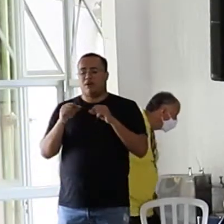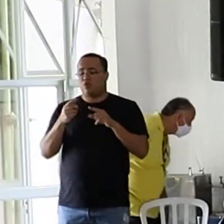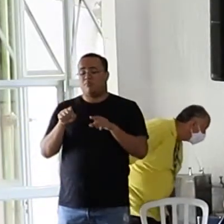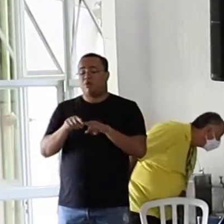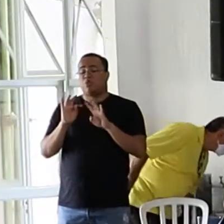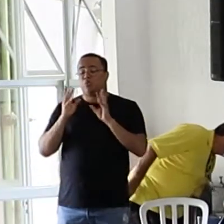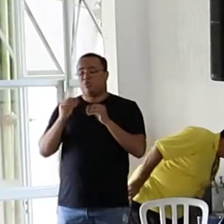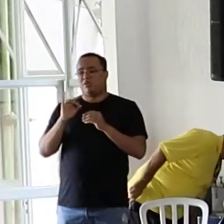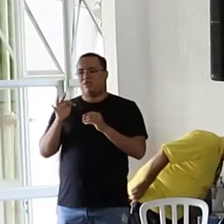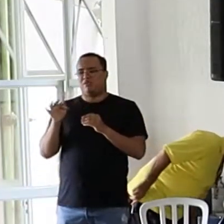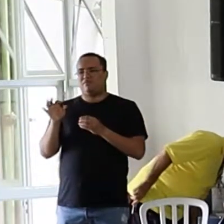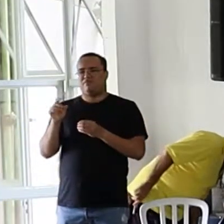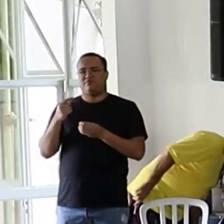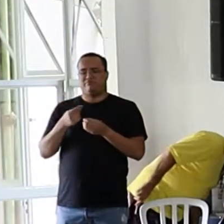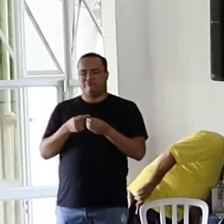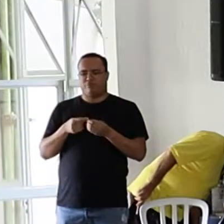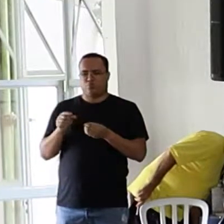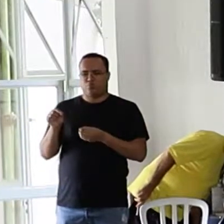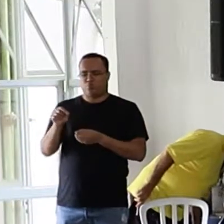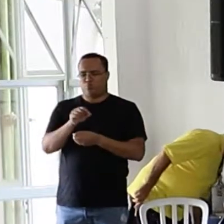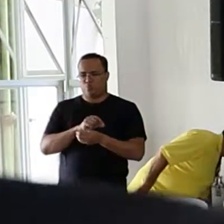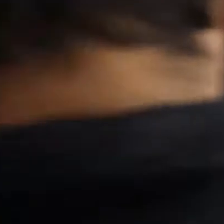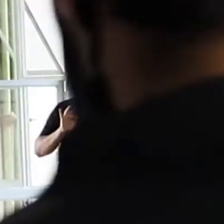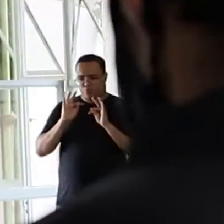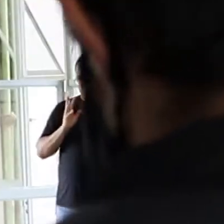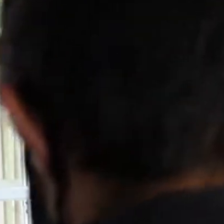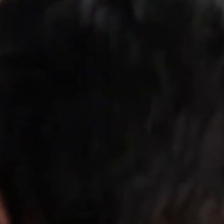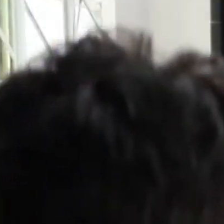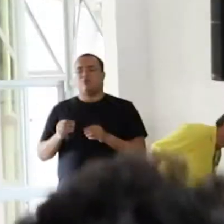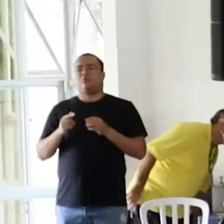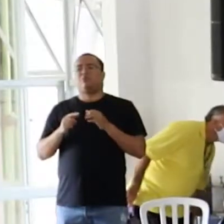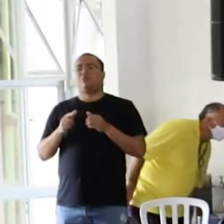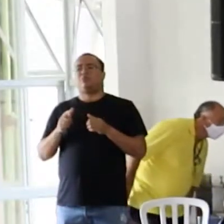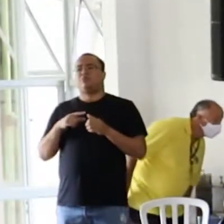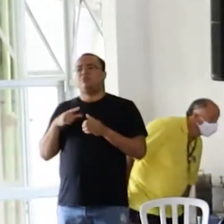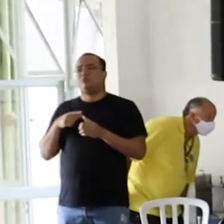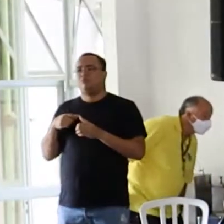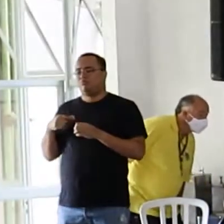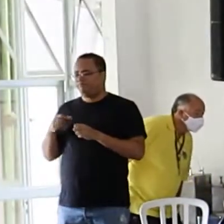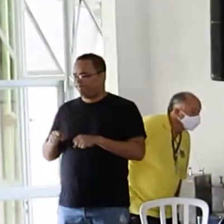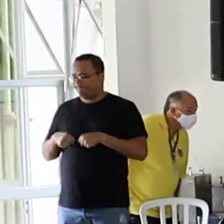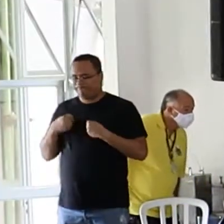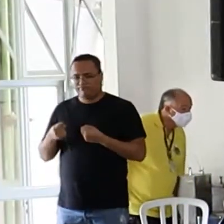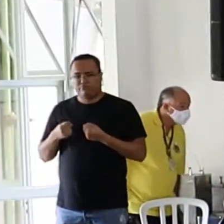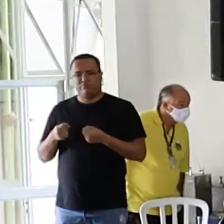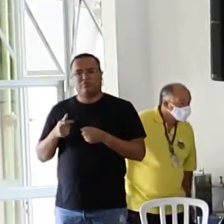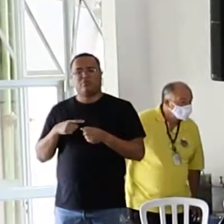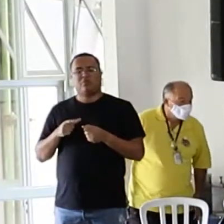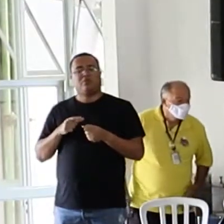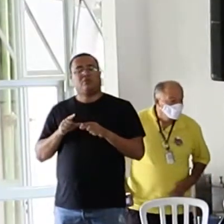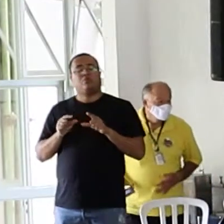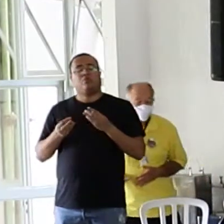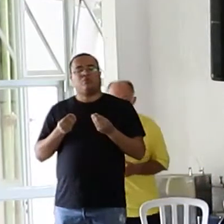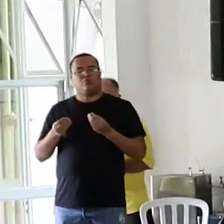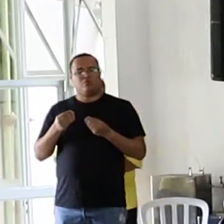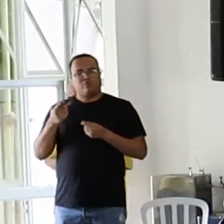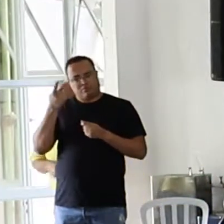só isso mas outro termos de aumento para nossa secretaria nós temos feito um trabalho muito responsável muito